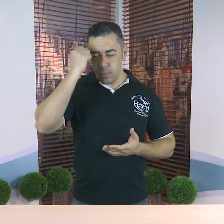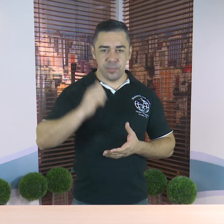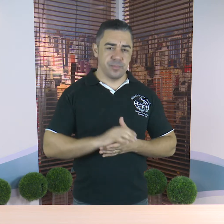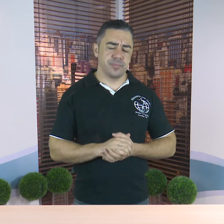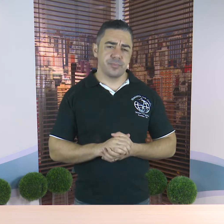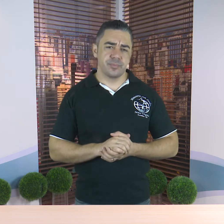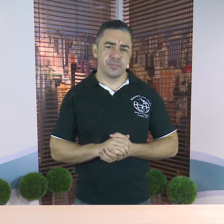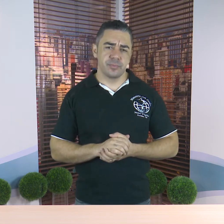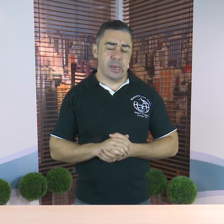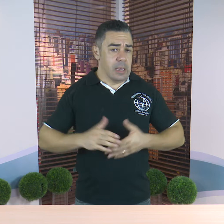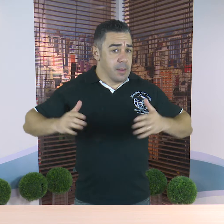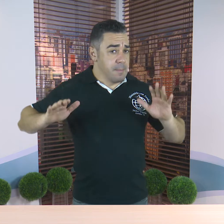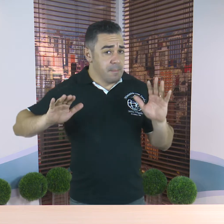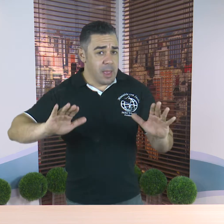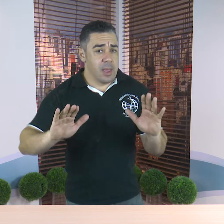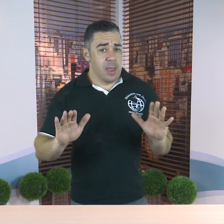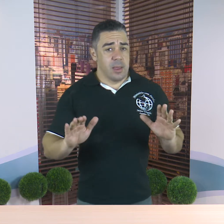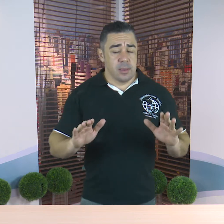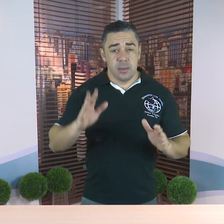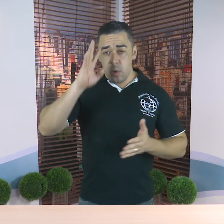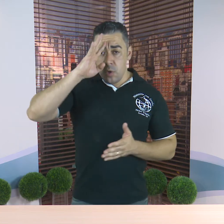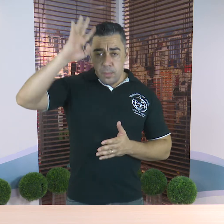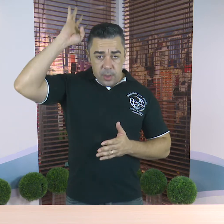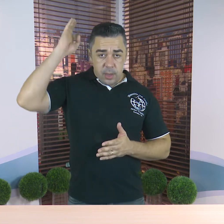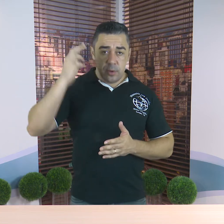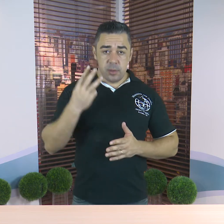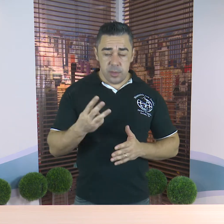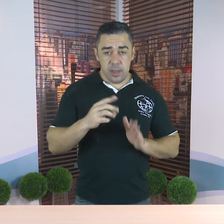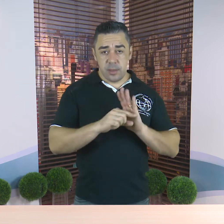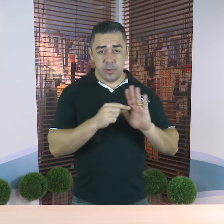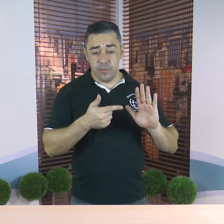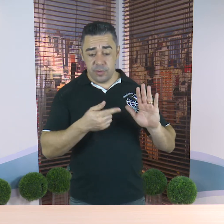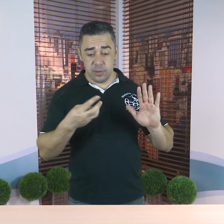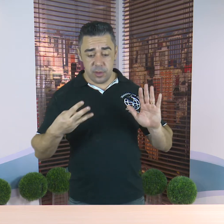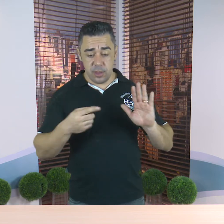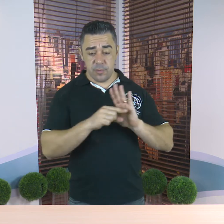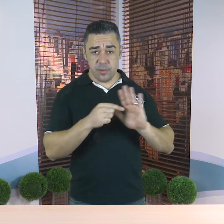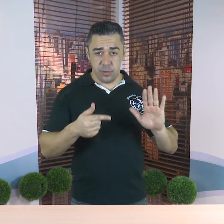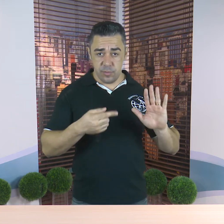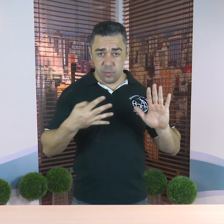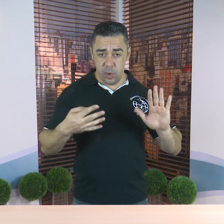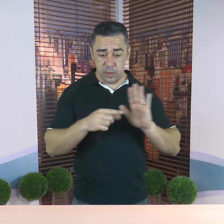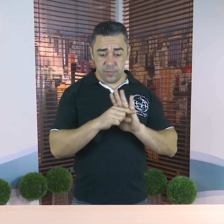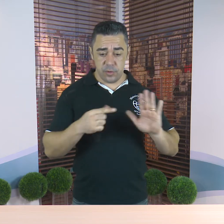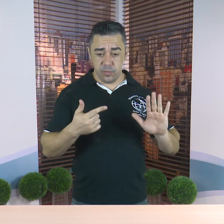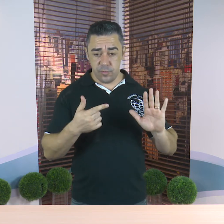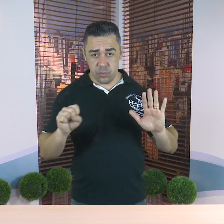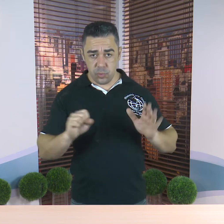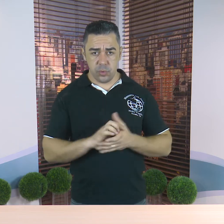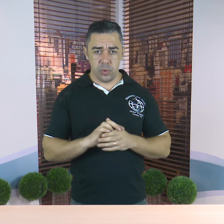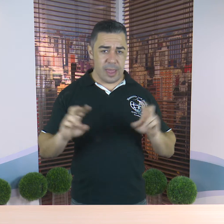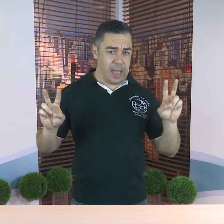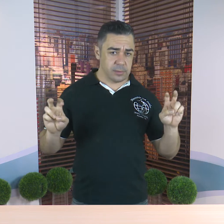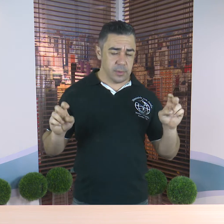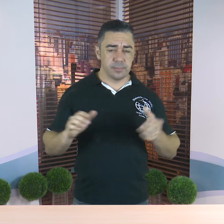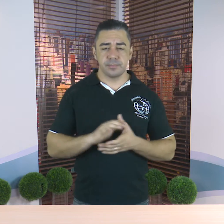Aqui vale lembrar Romanos 3, 23 e 24 e o versículo 28, que diz o seguinte, abre aspas aí: pois